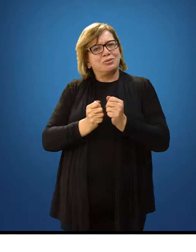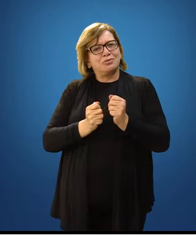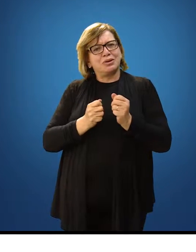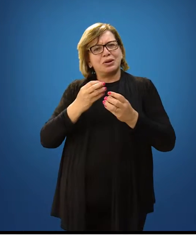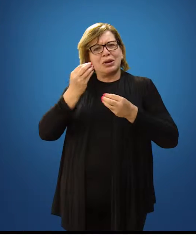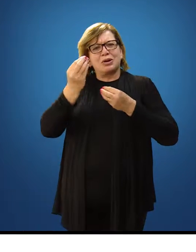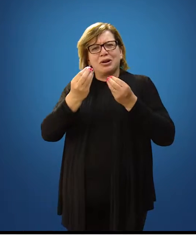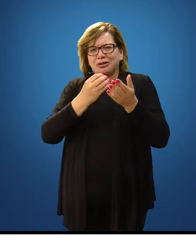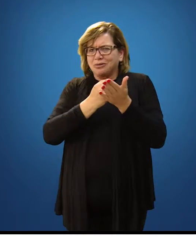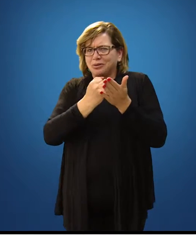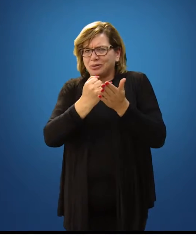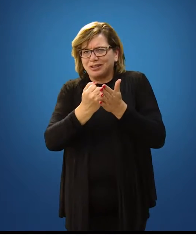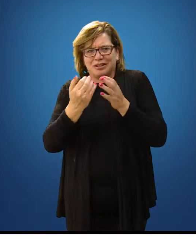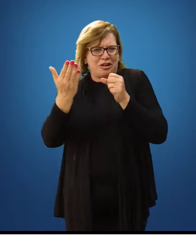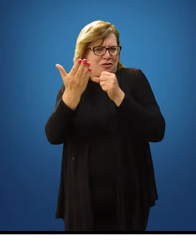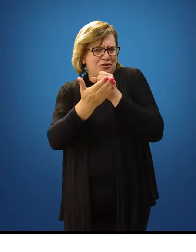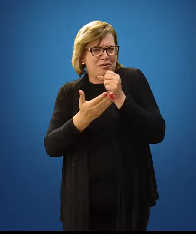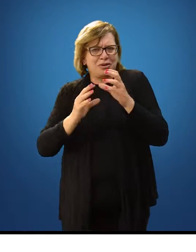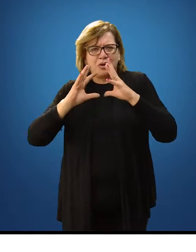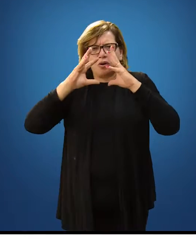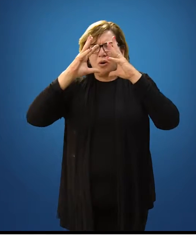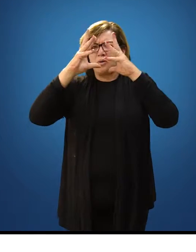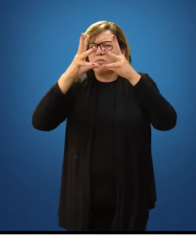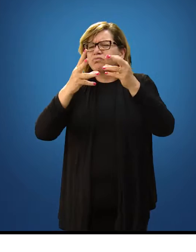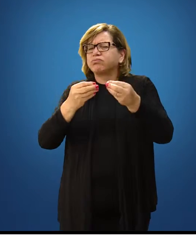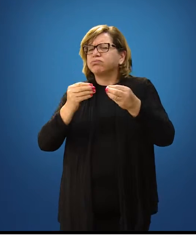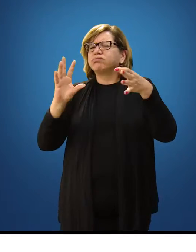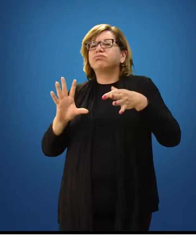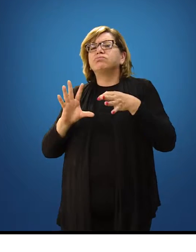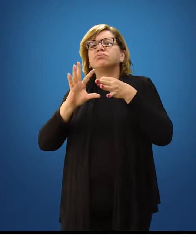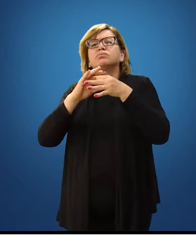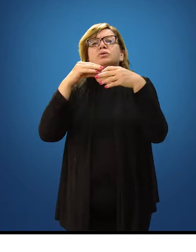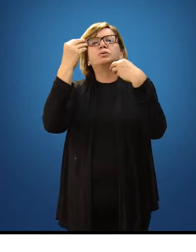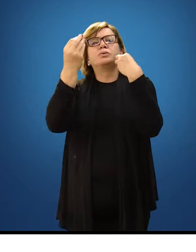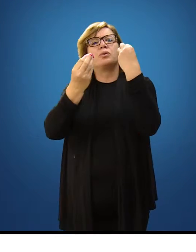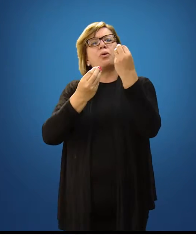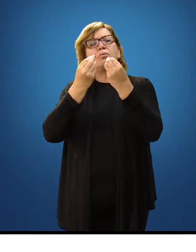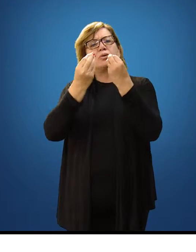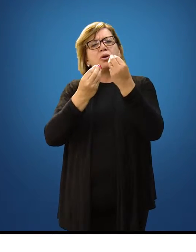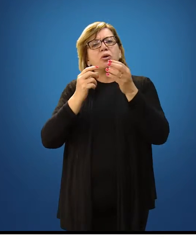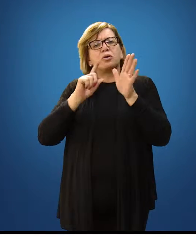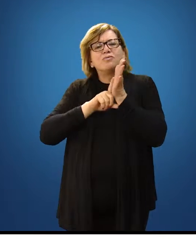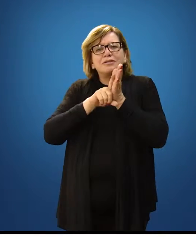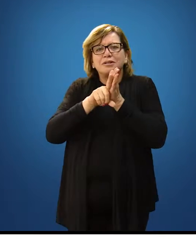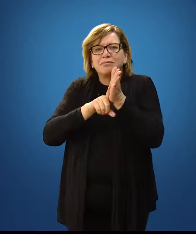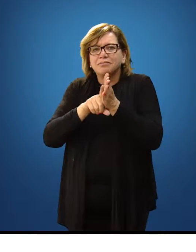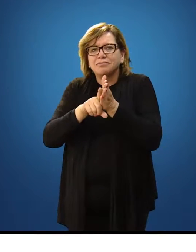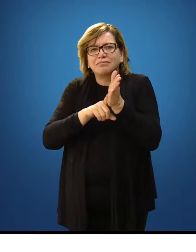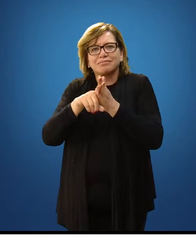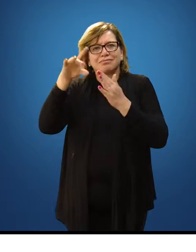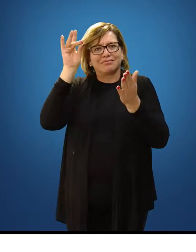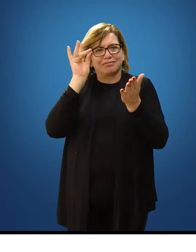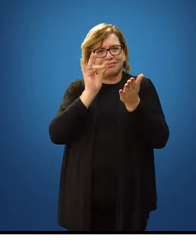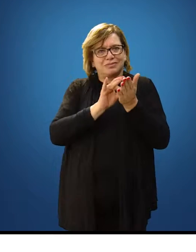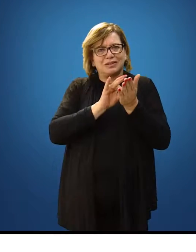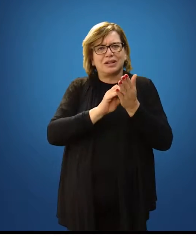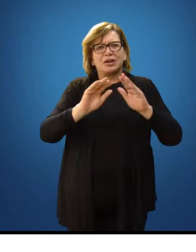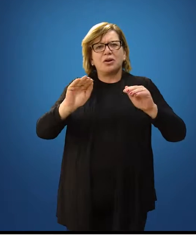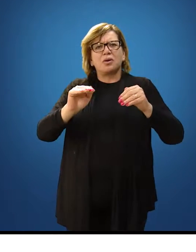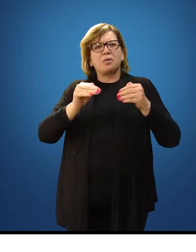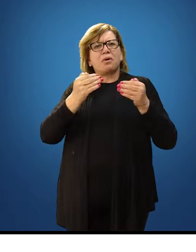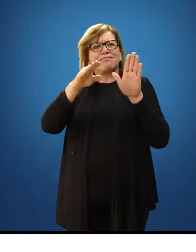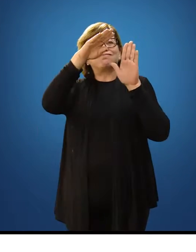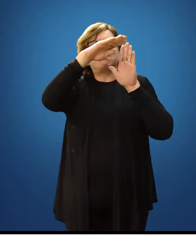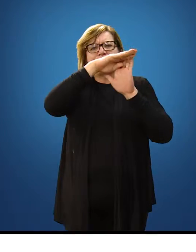Entre introdução e fundamentação, como esses elementos serão investigados naquela realidade. Qual o